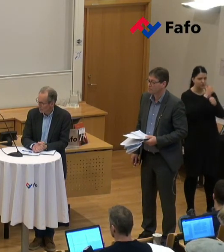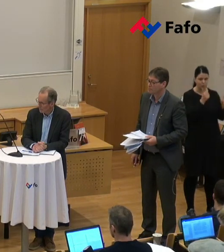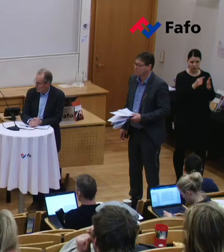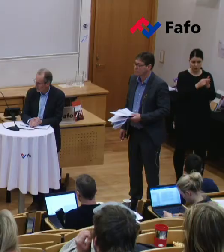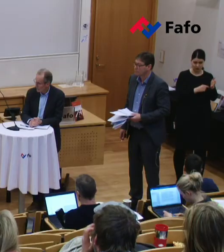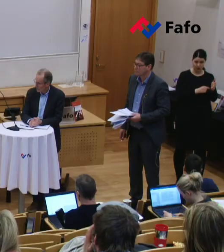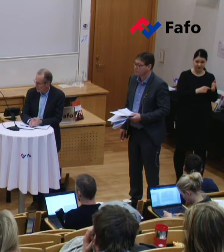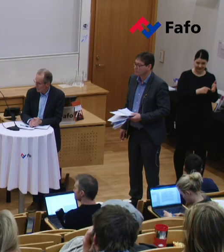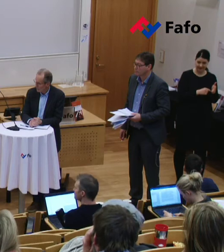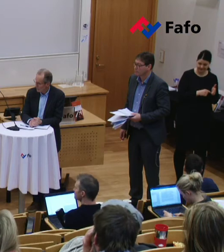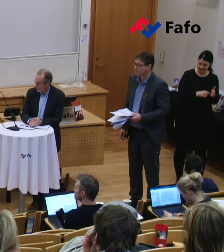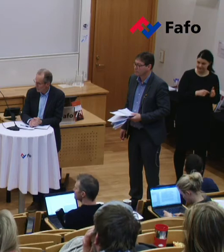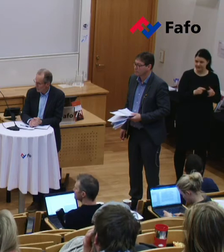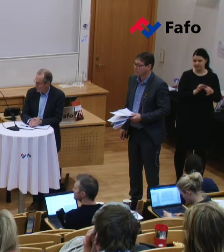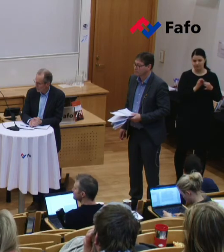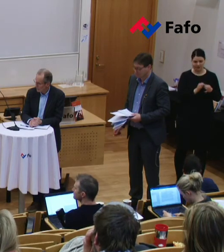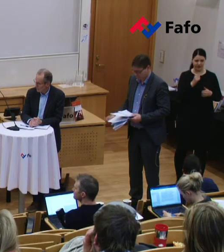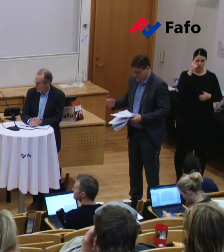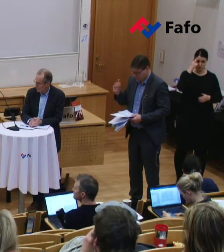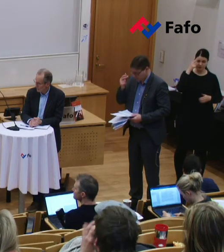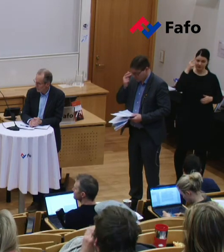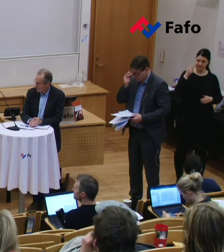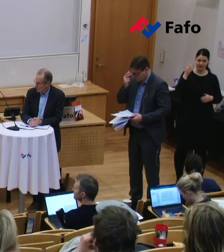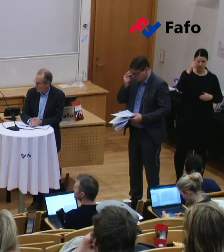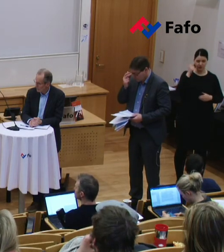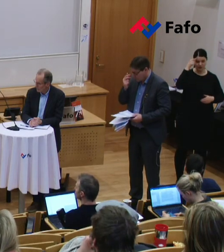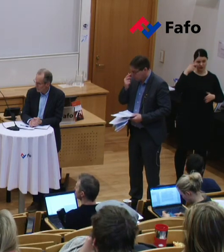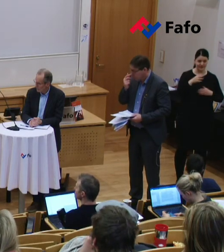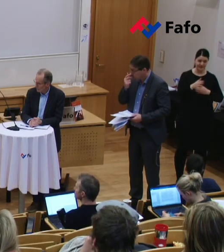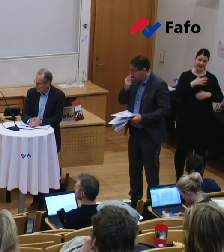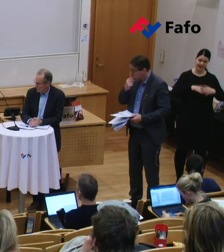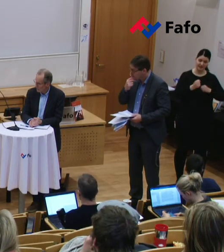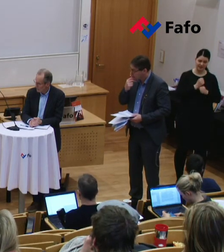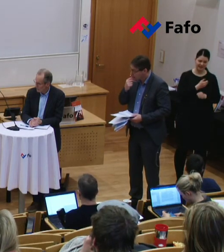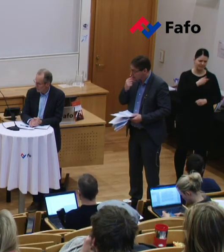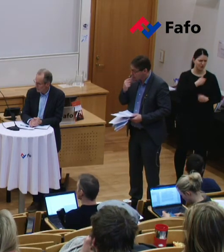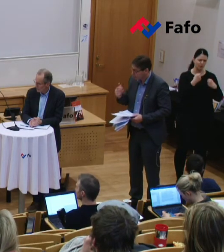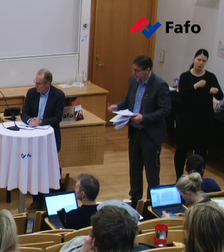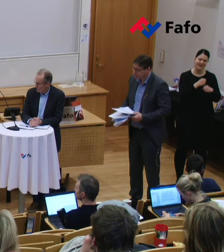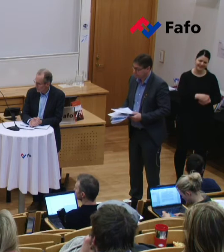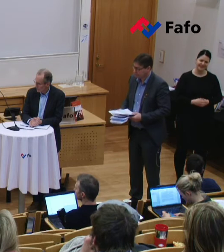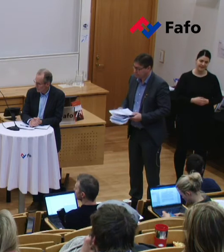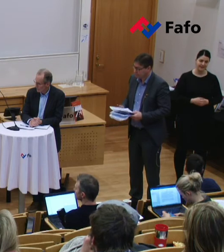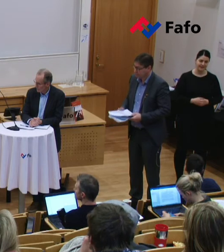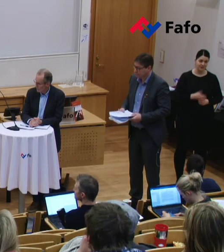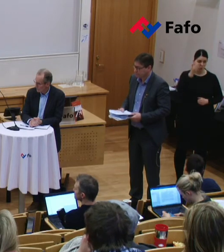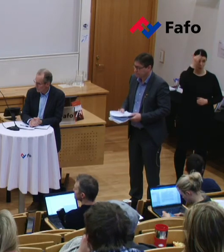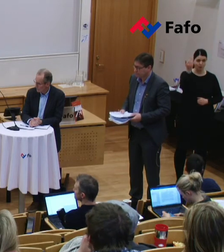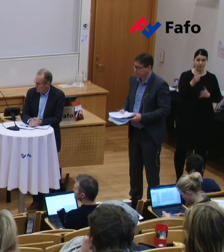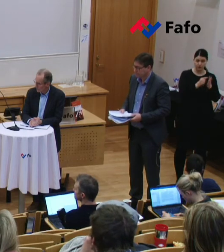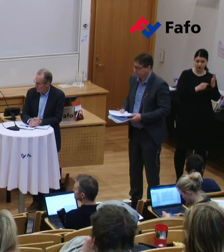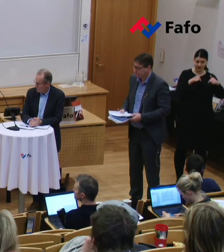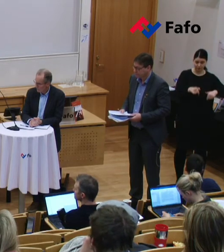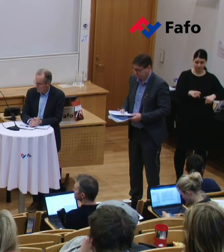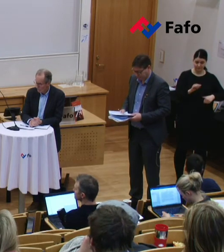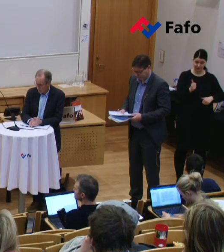utfordring innenfor rus- og psykisk helsearbeid, at det er så mye prosjekter. Så hovedutfordringen nå, og